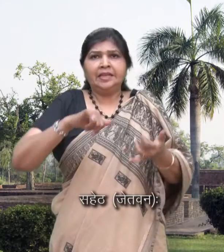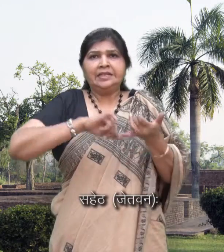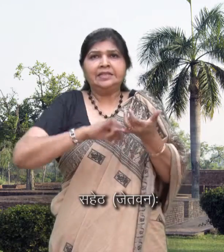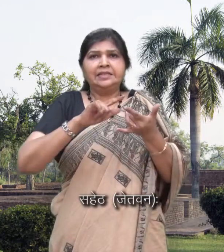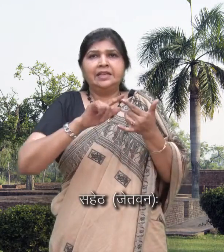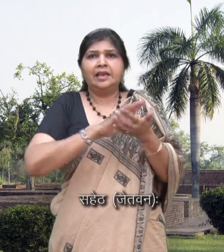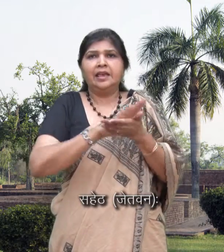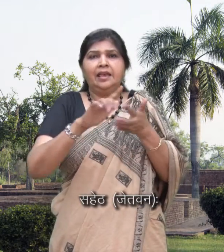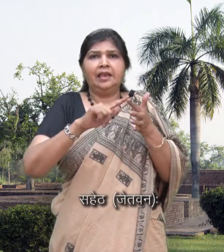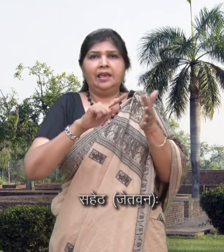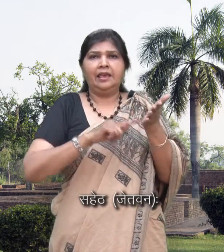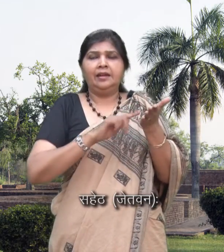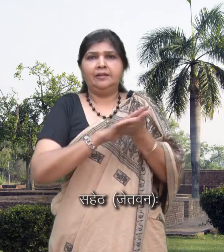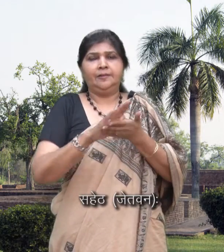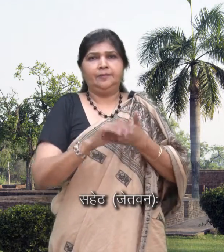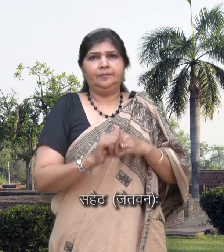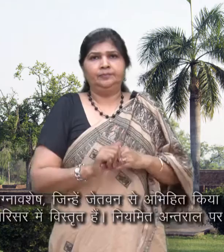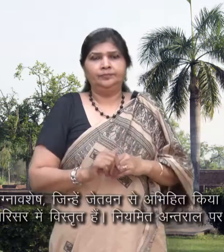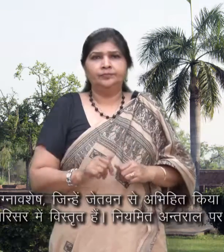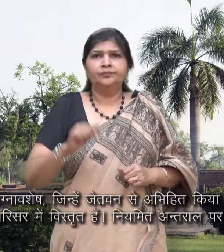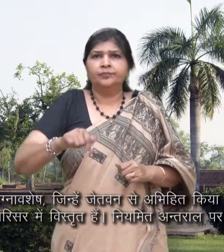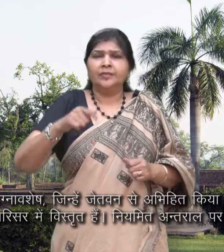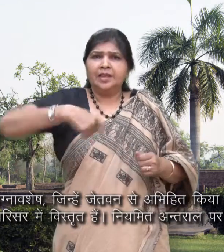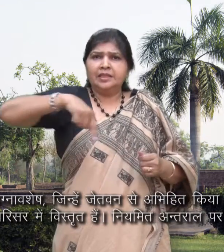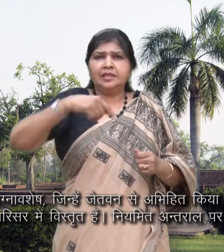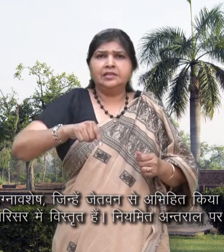सहेठ, जेतवन। सहेठ के भग्नावशेष,